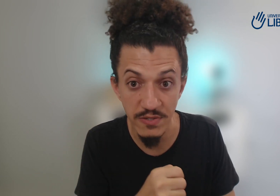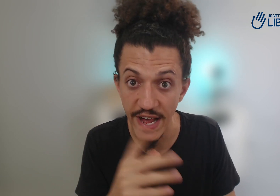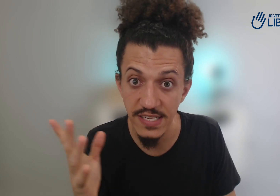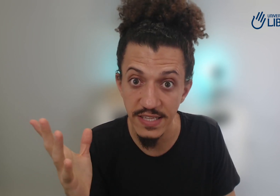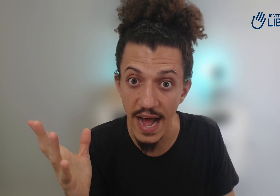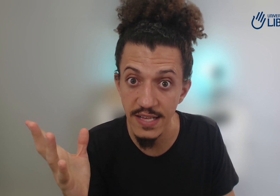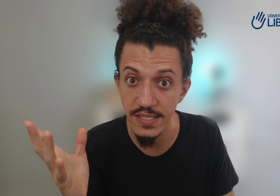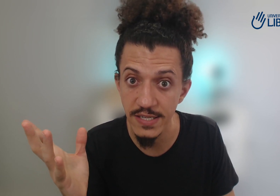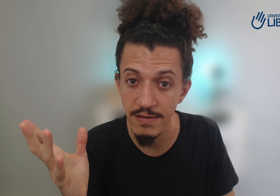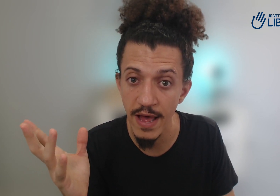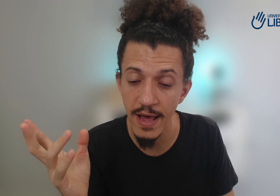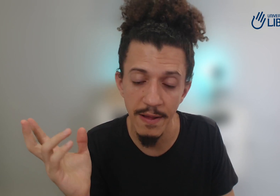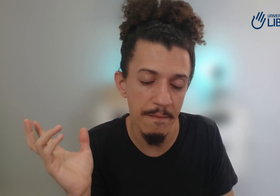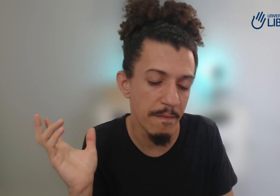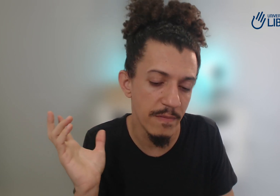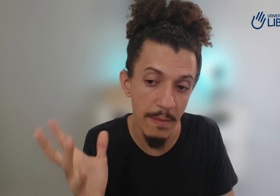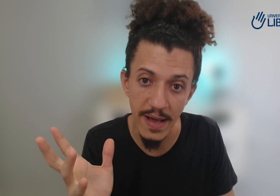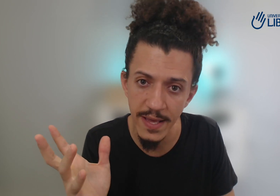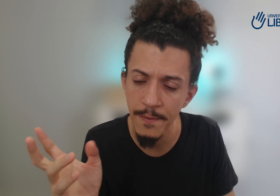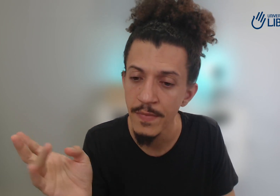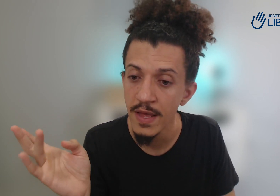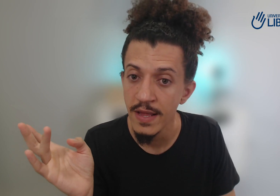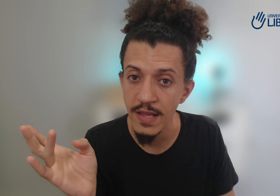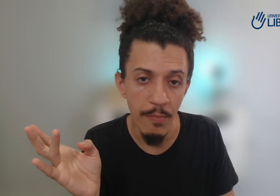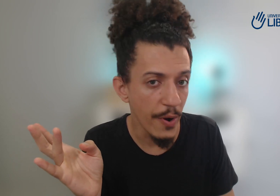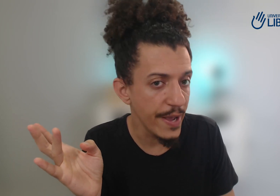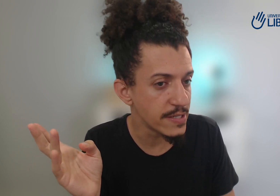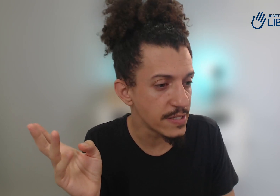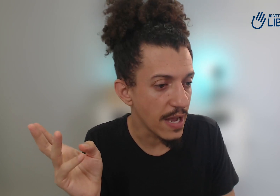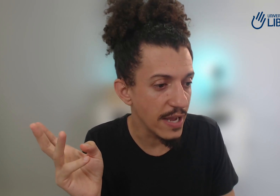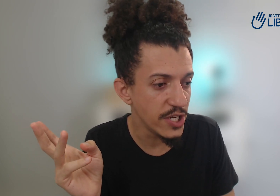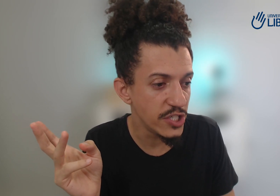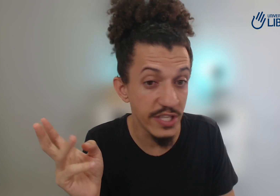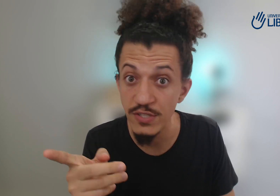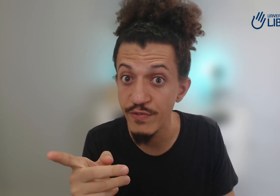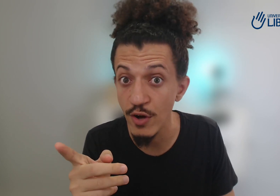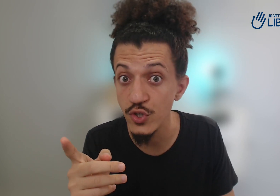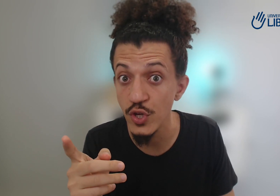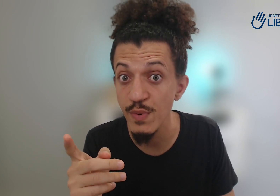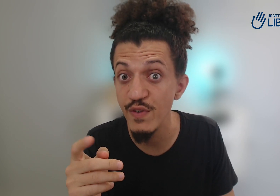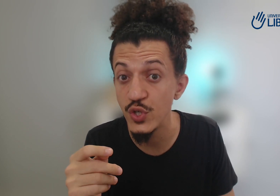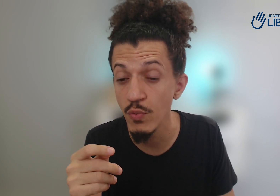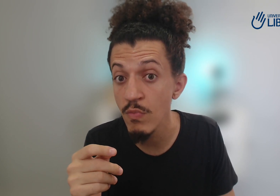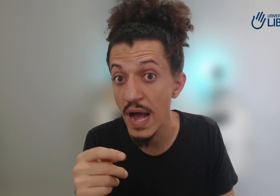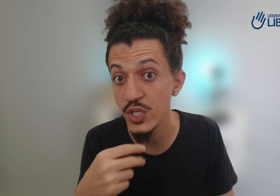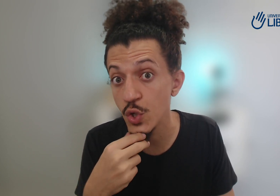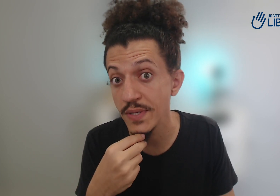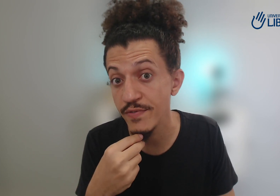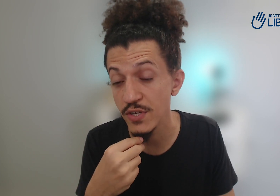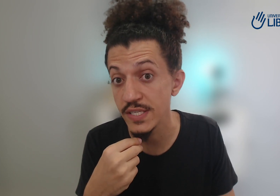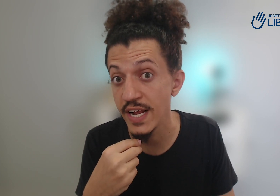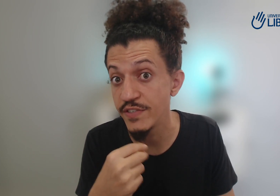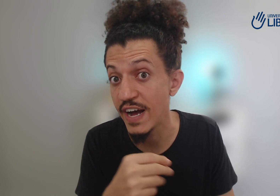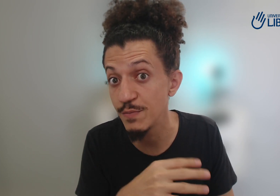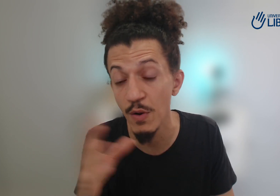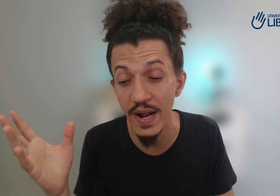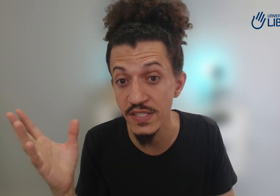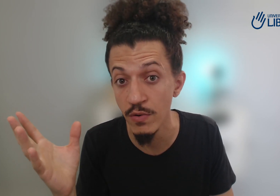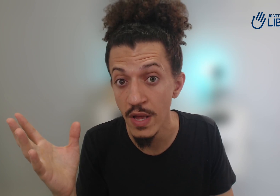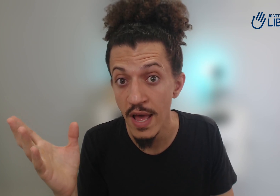várias cidades da Bahia. Depois, a gente, desde o final de 2021, a gente começou a fazer uma série de viagens pelo Brasil.